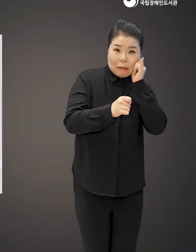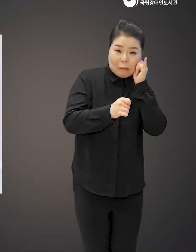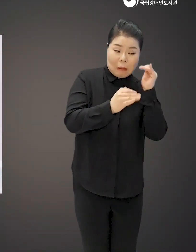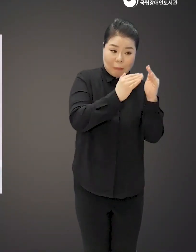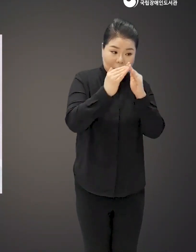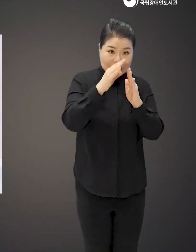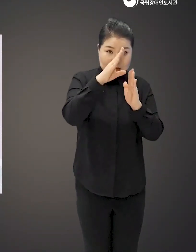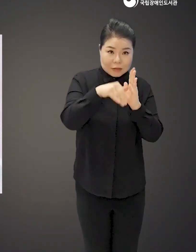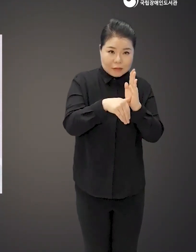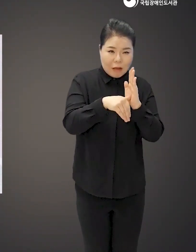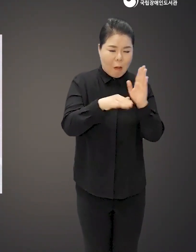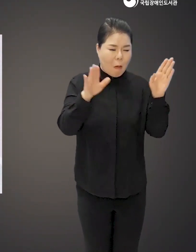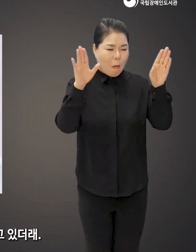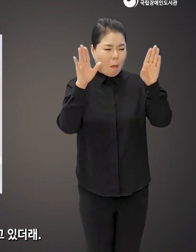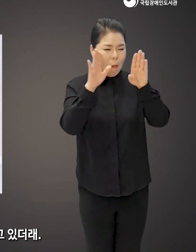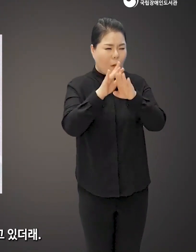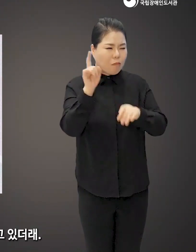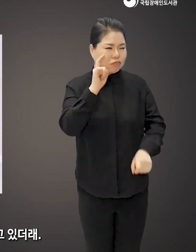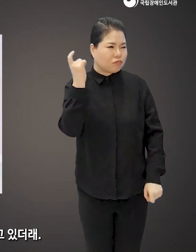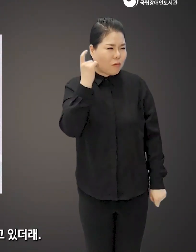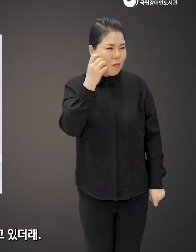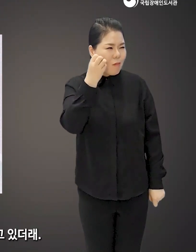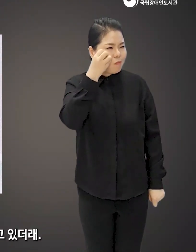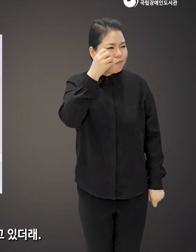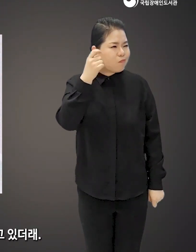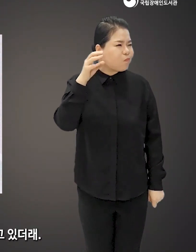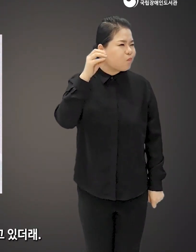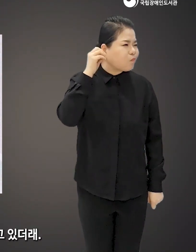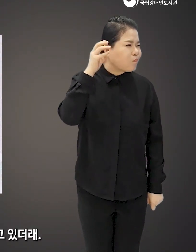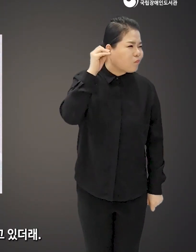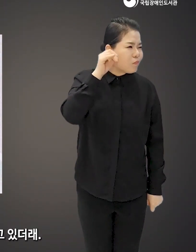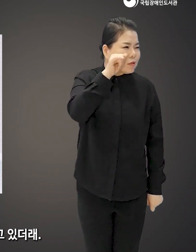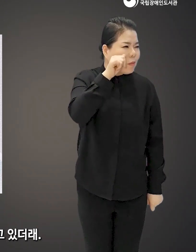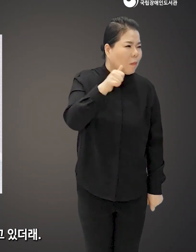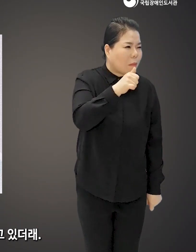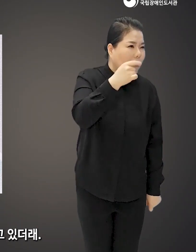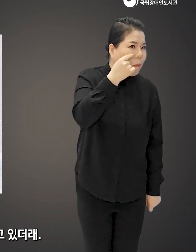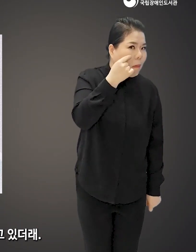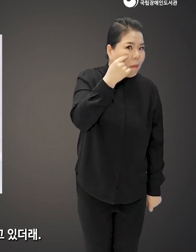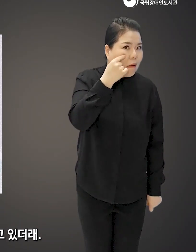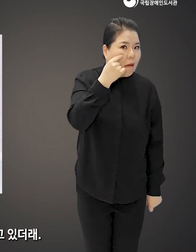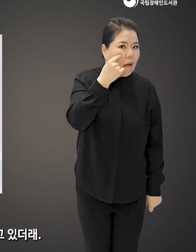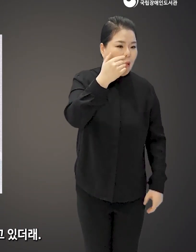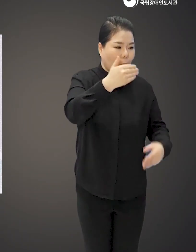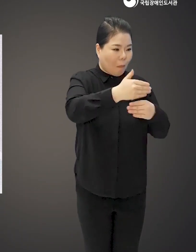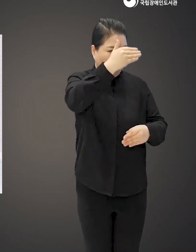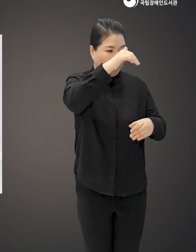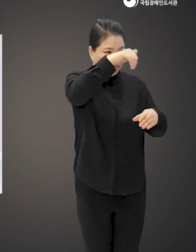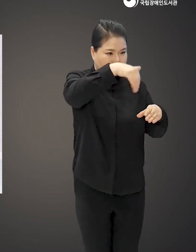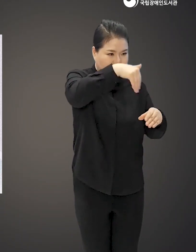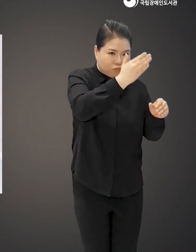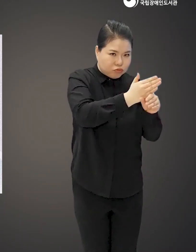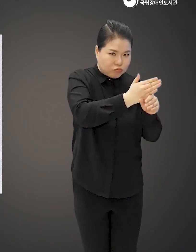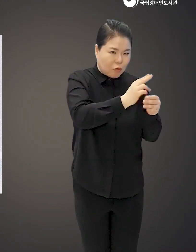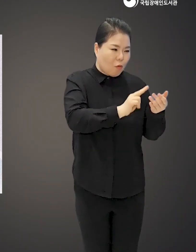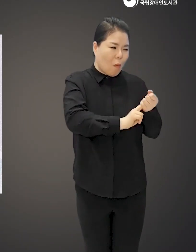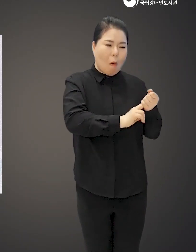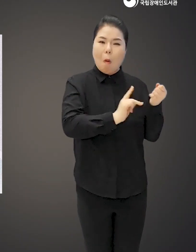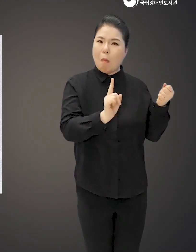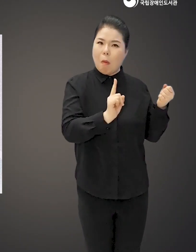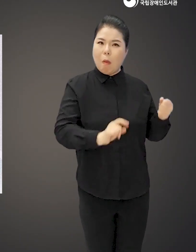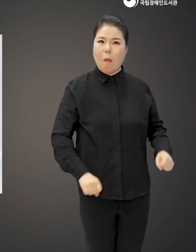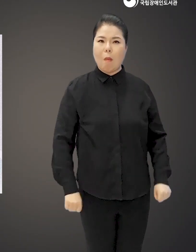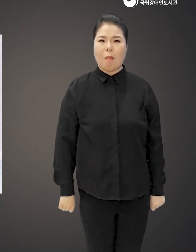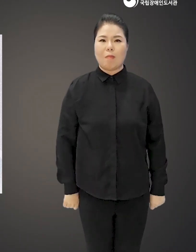수선집 아줌마가 이사 왔을 때 한밤중에 무슨 소리가 나길래 가봤더니 벽을 부수고 있더래. 과연 벽에